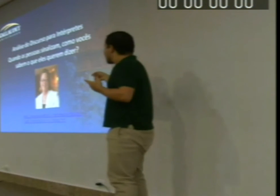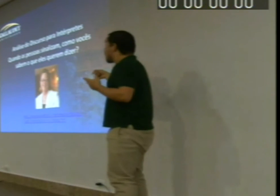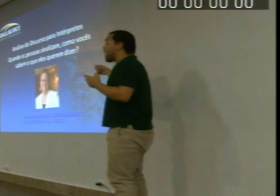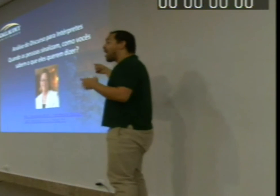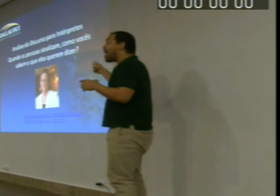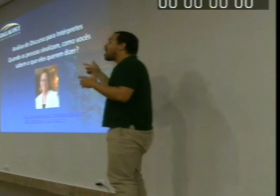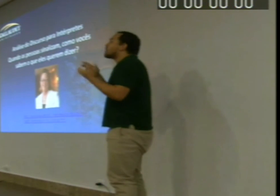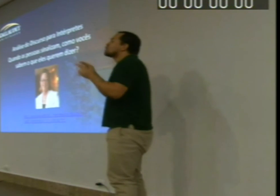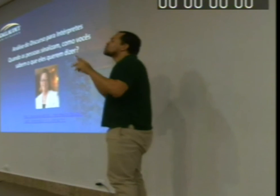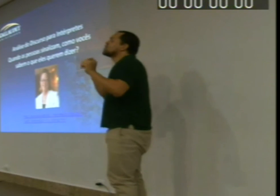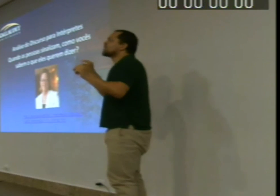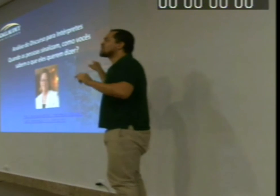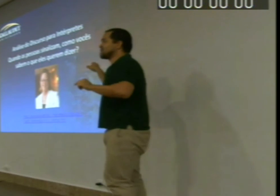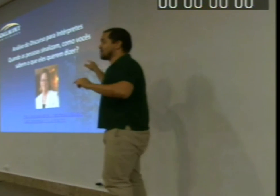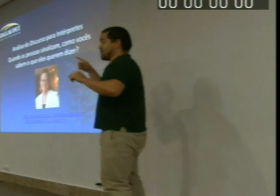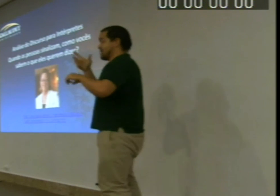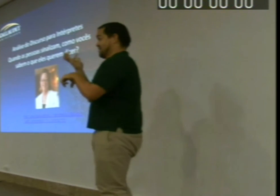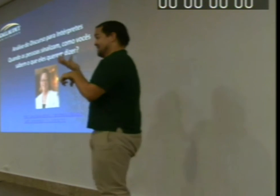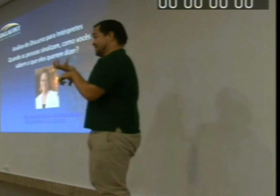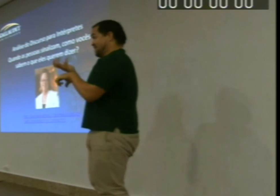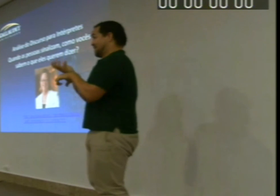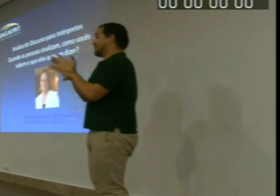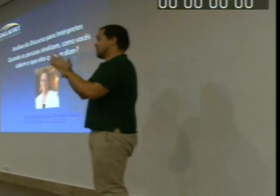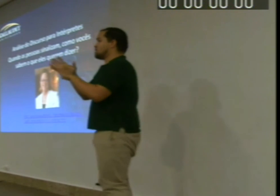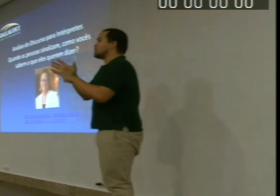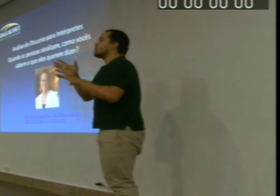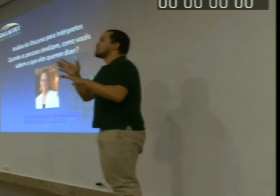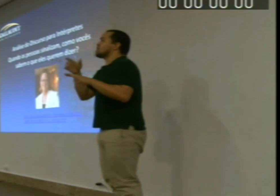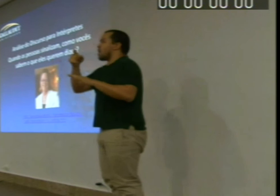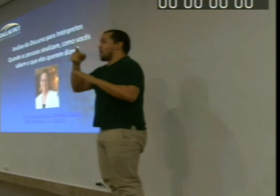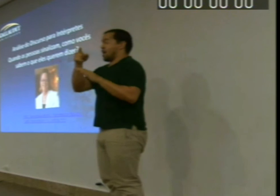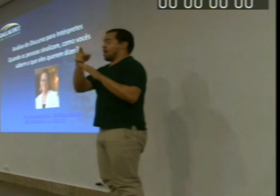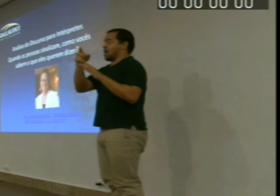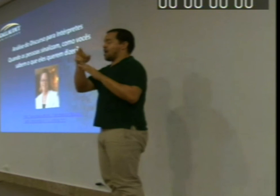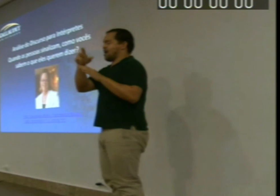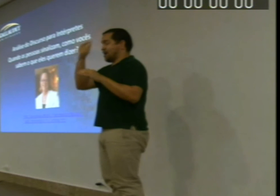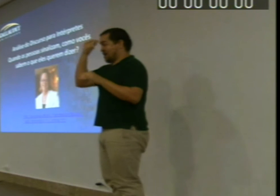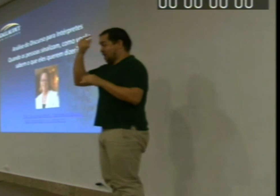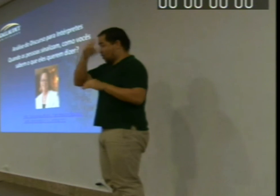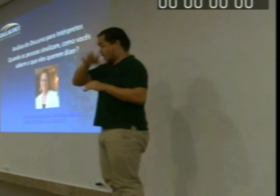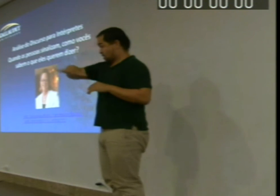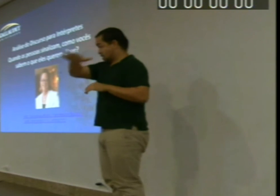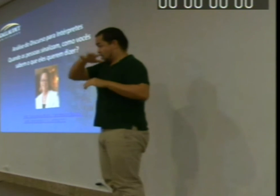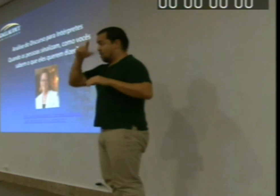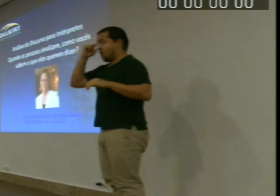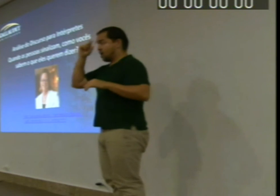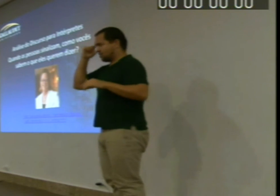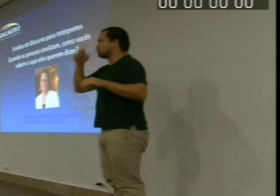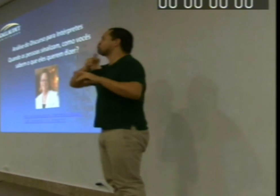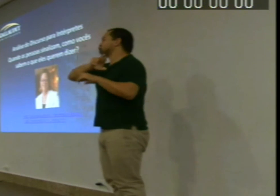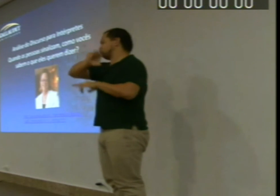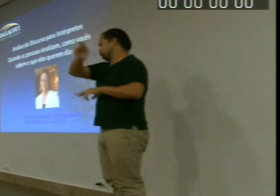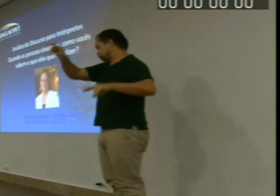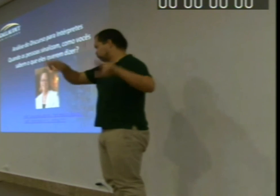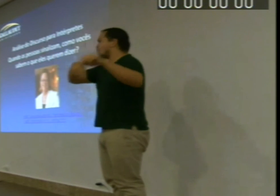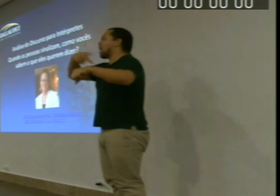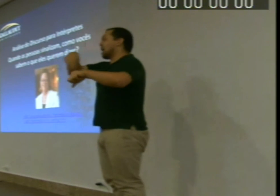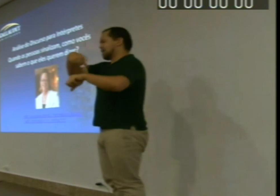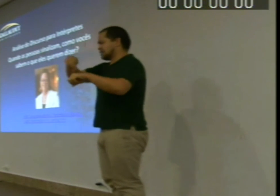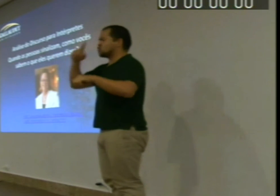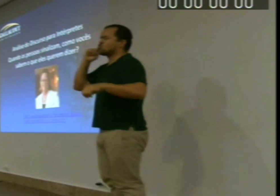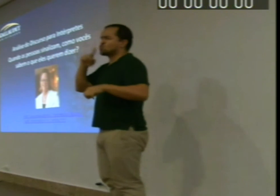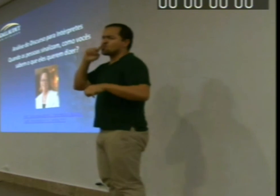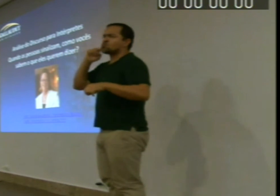nome ela no que que é diferente essa disciplina lá a na galaud